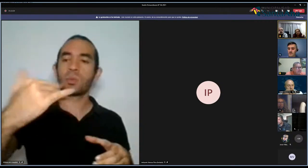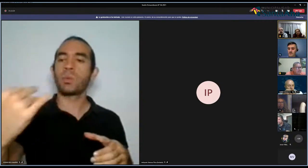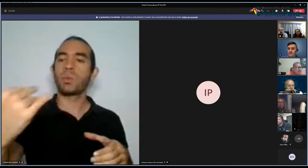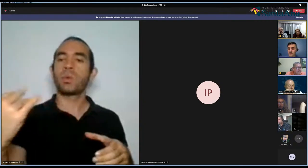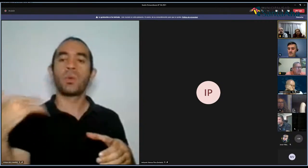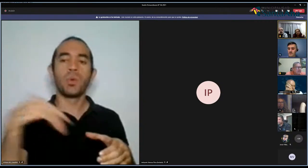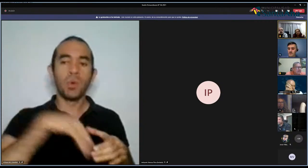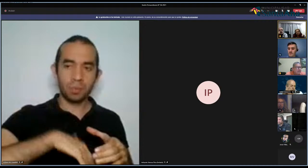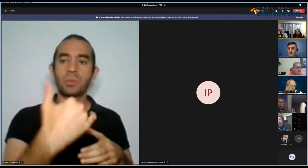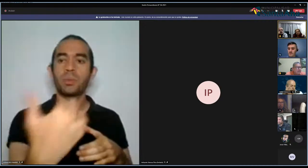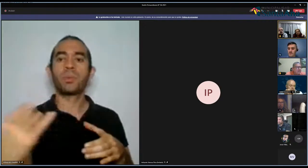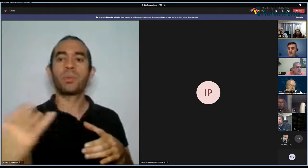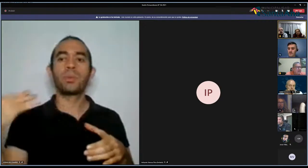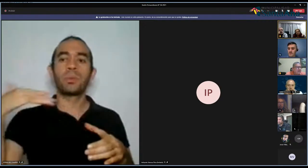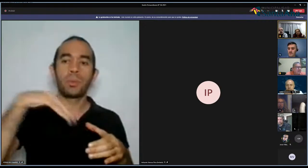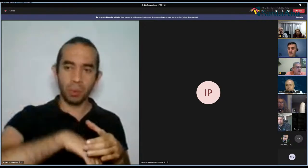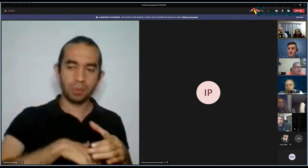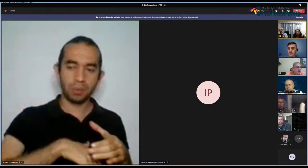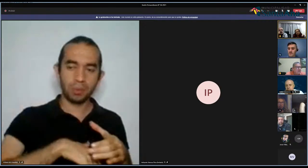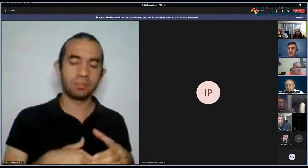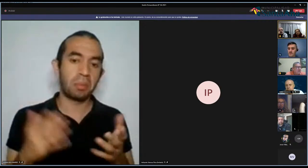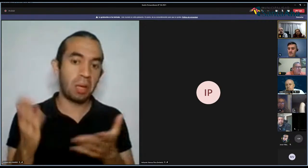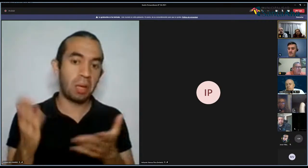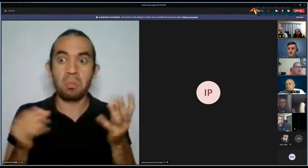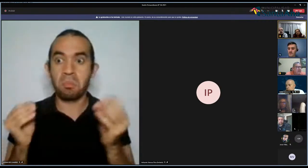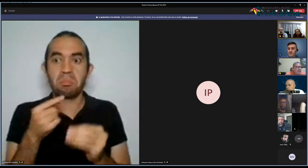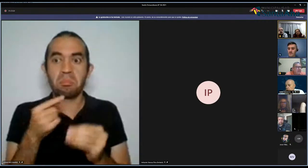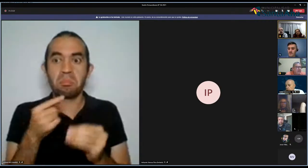bien no sé qué más les puedo decir al respecto